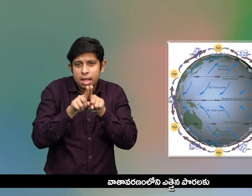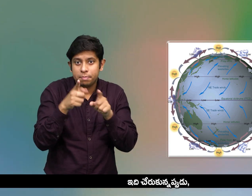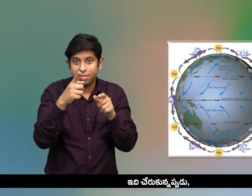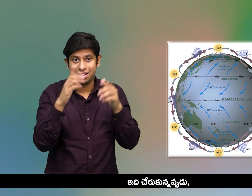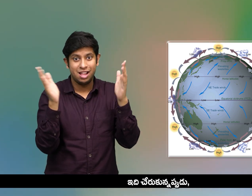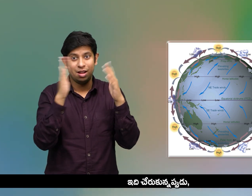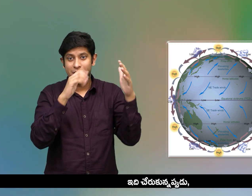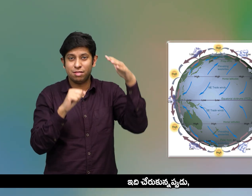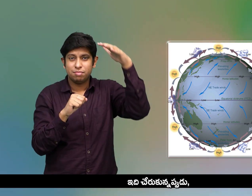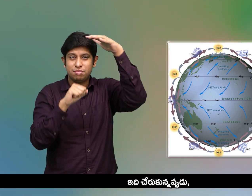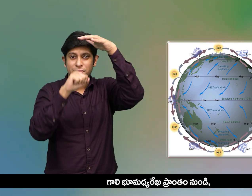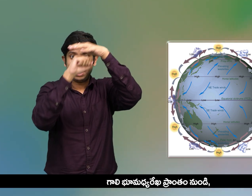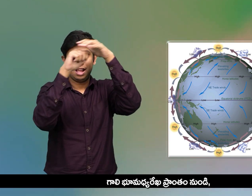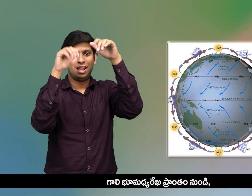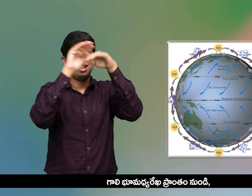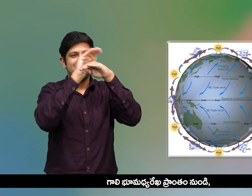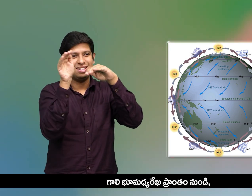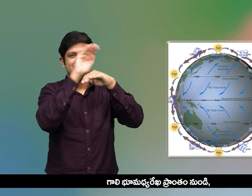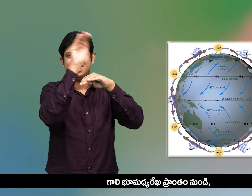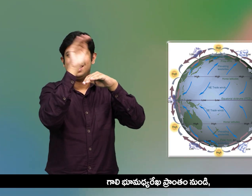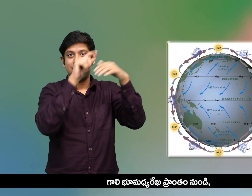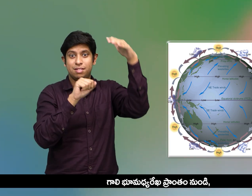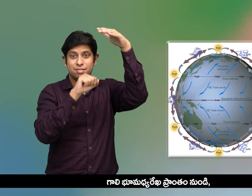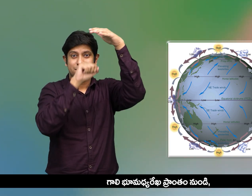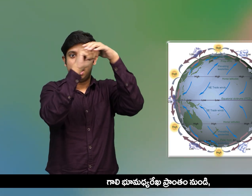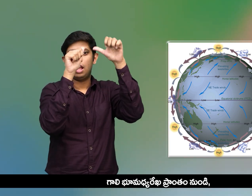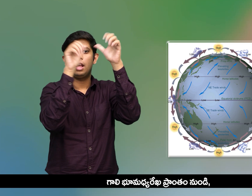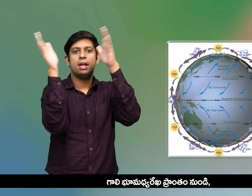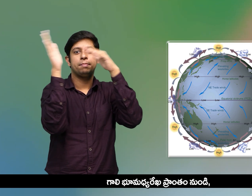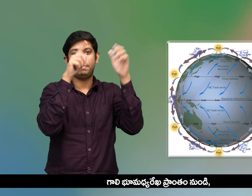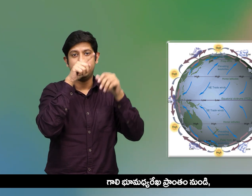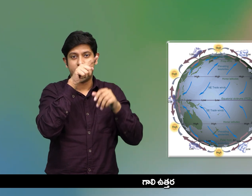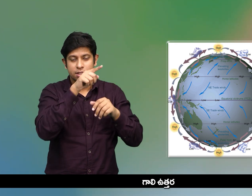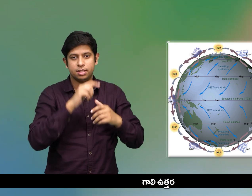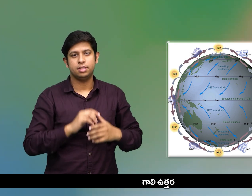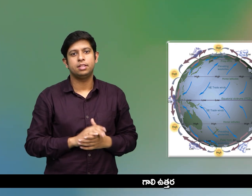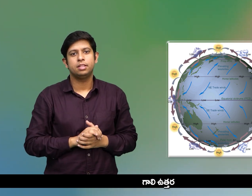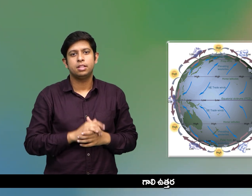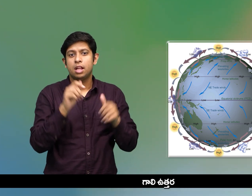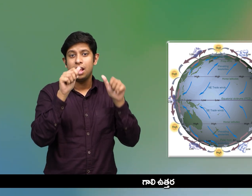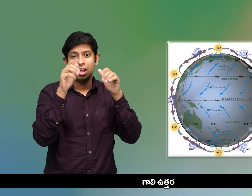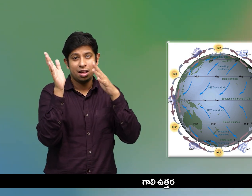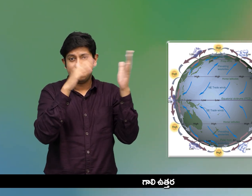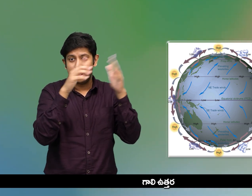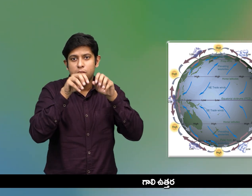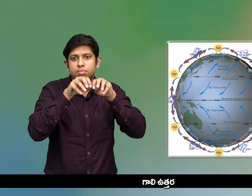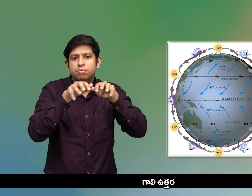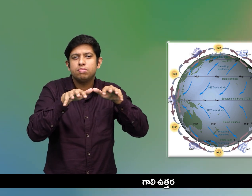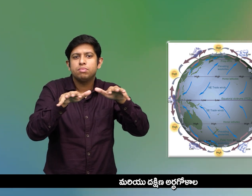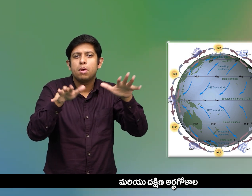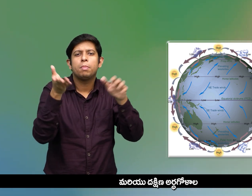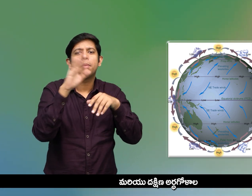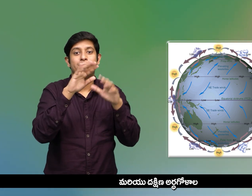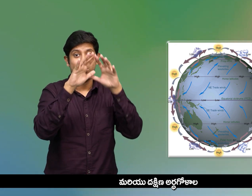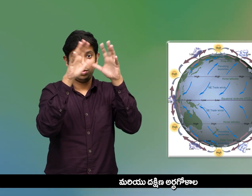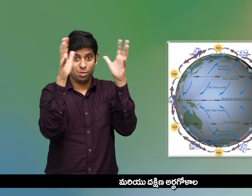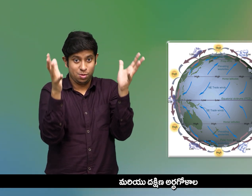ఇది చేరుకున్నప్పుడు గాలి భూమధ్యరేఖ ప్రాంతం నుండి గాలి ఉత్తర మరియు